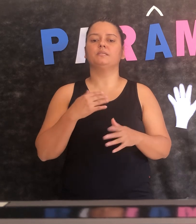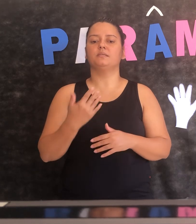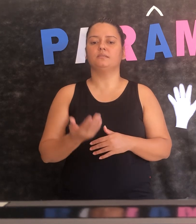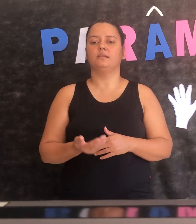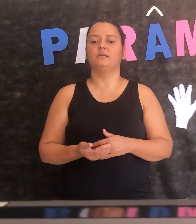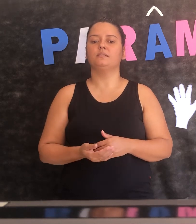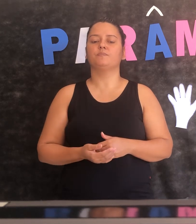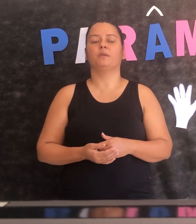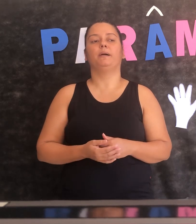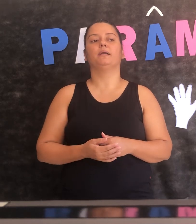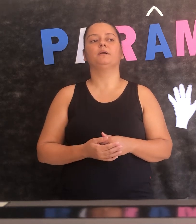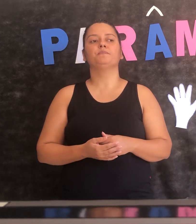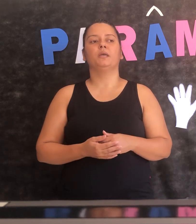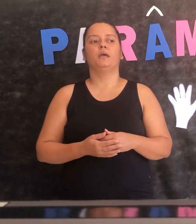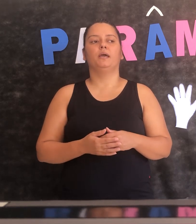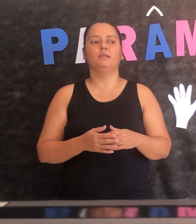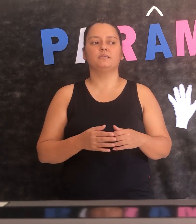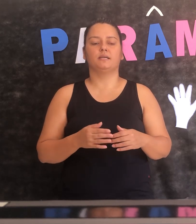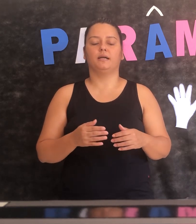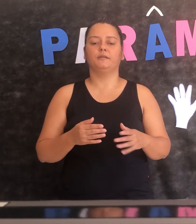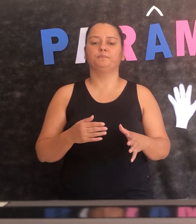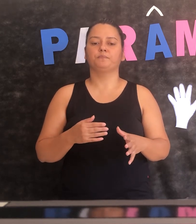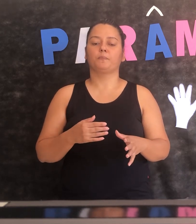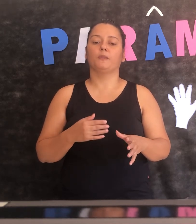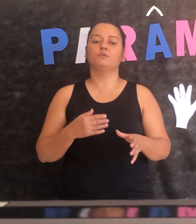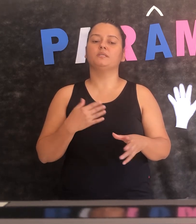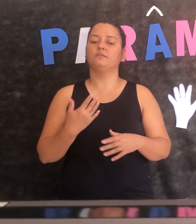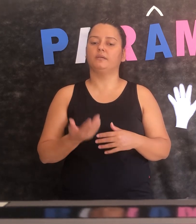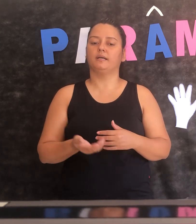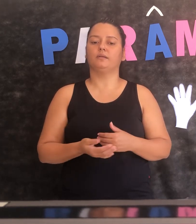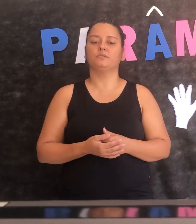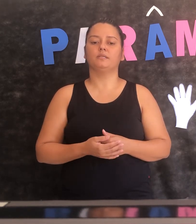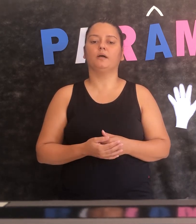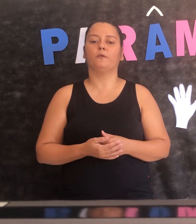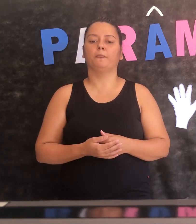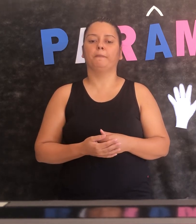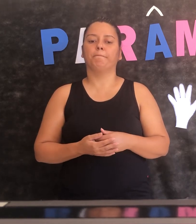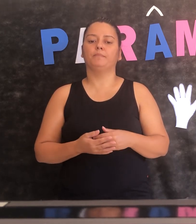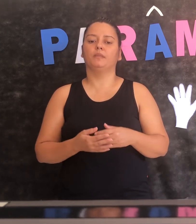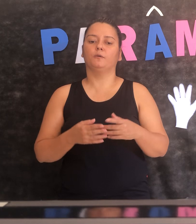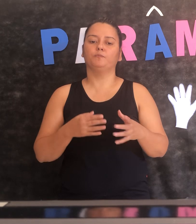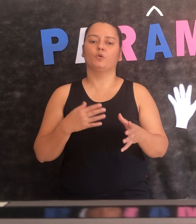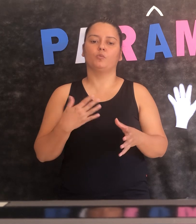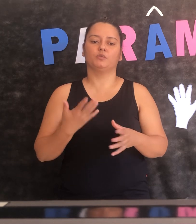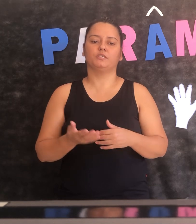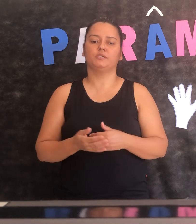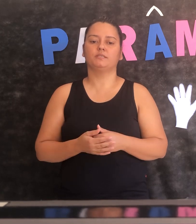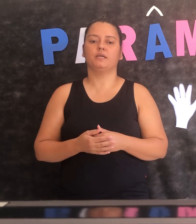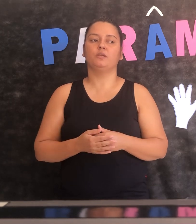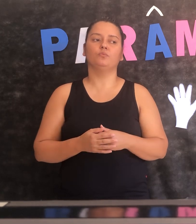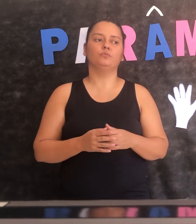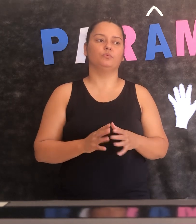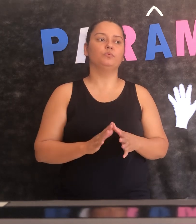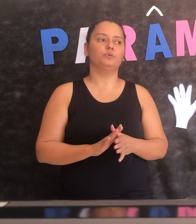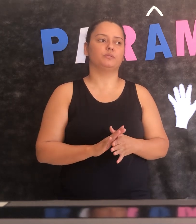Precisa deles para realizar o significado do sinal. Então, como eu já disse, em um único